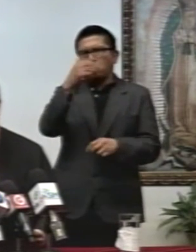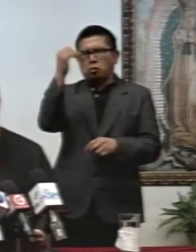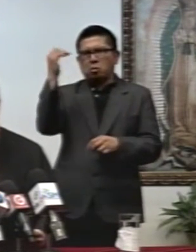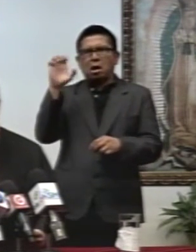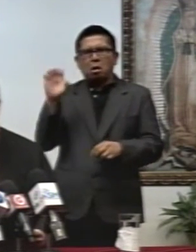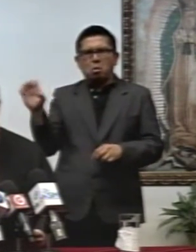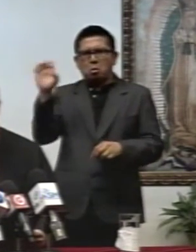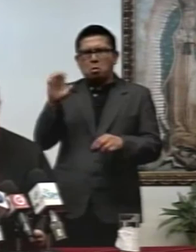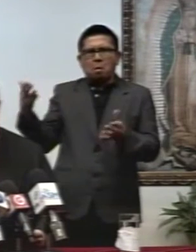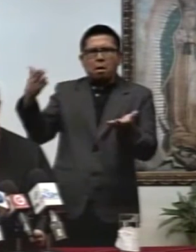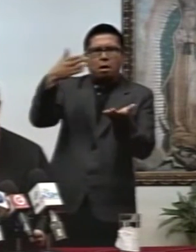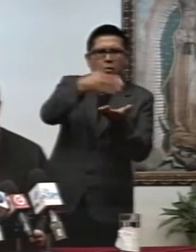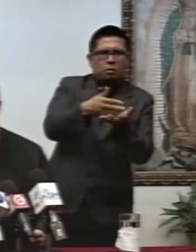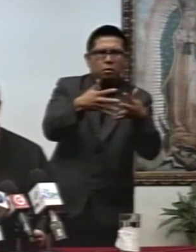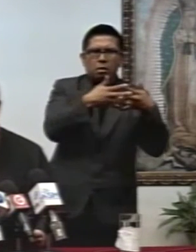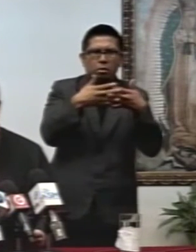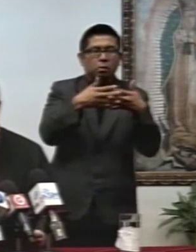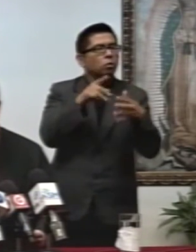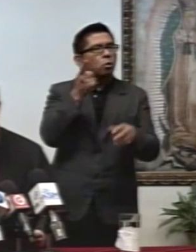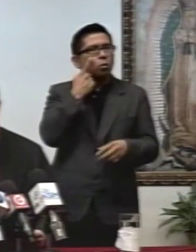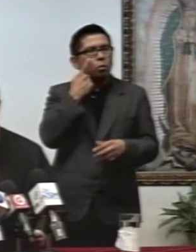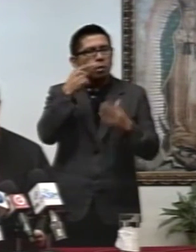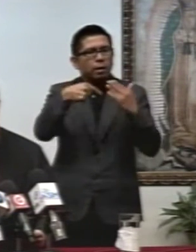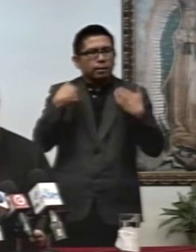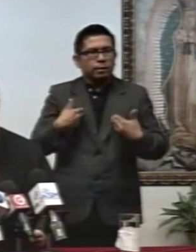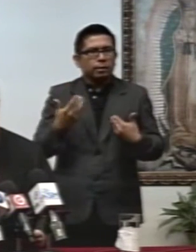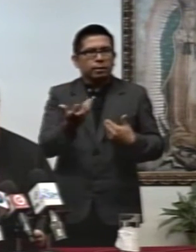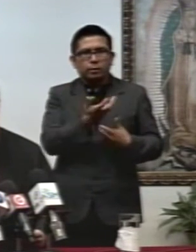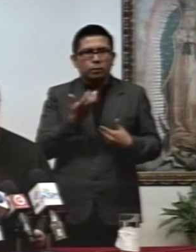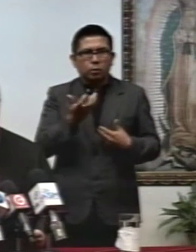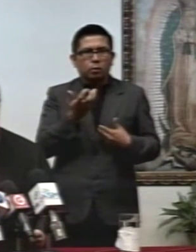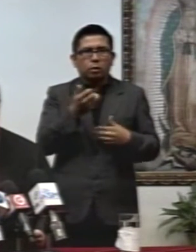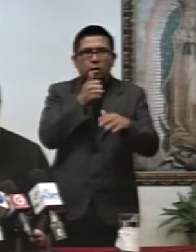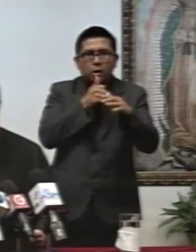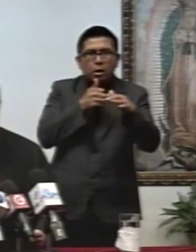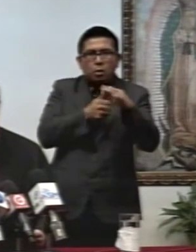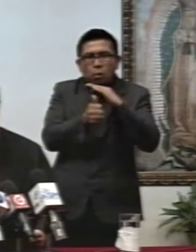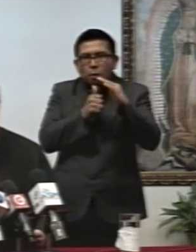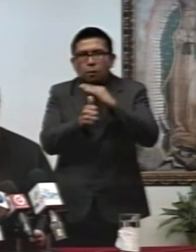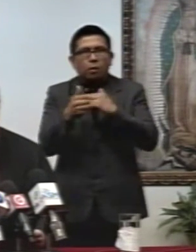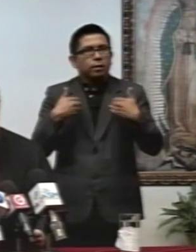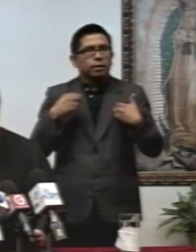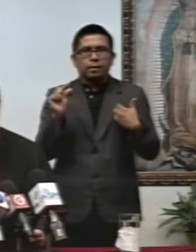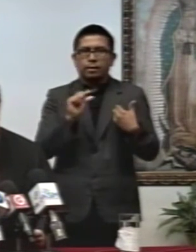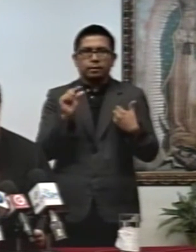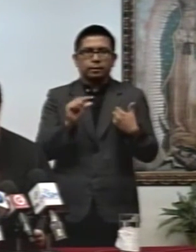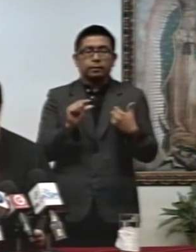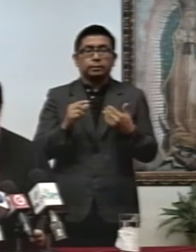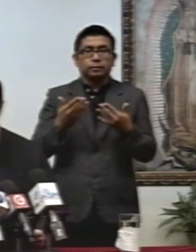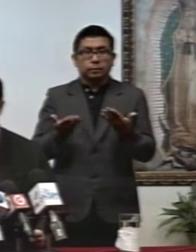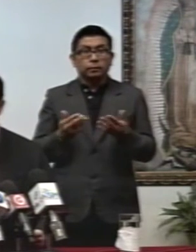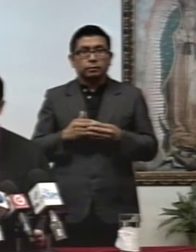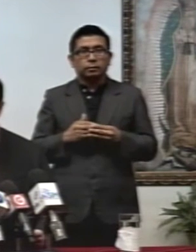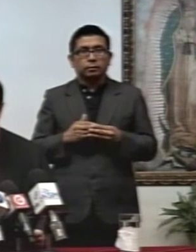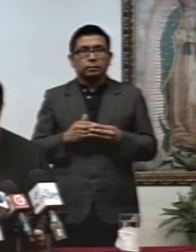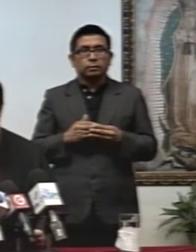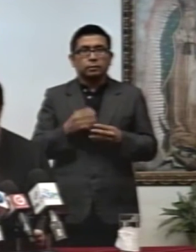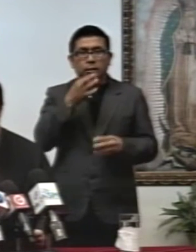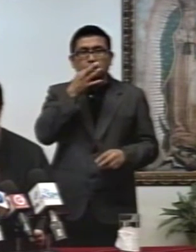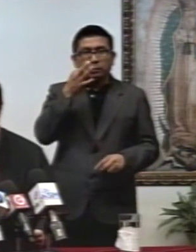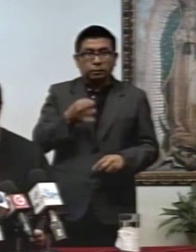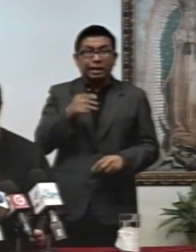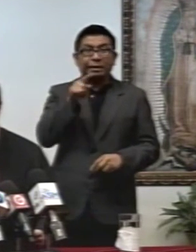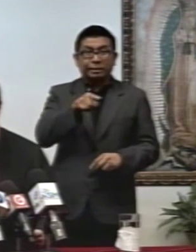y defienda los derechos humanos de todos los migrantes. Es así como será